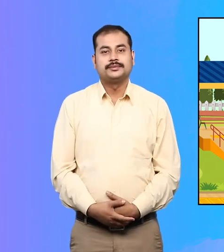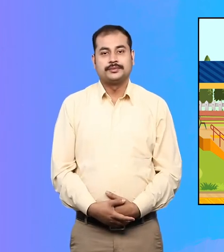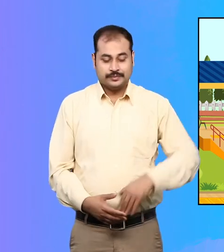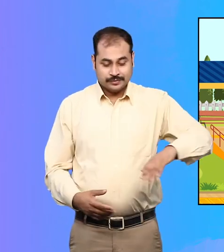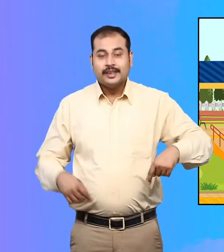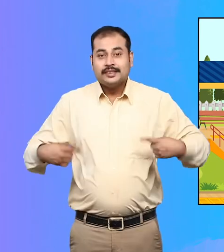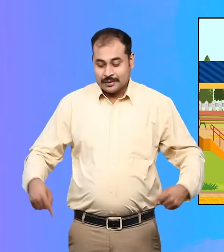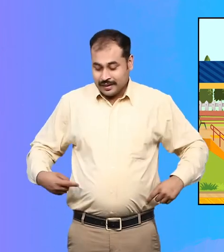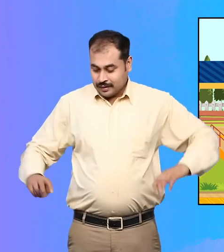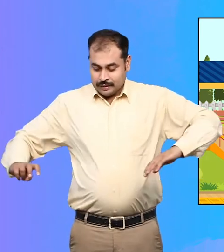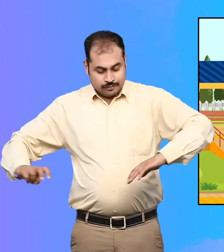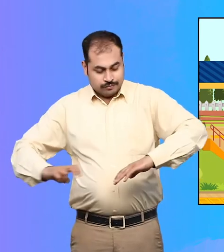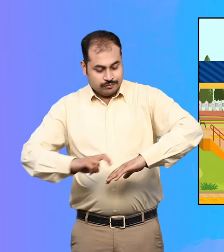रंग मा